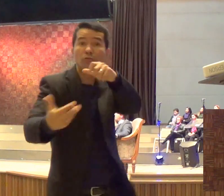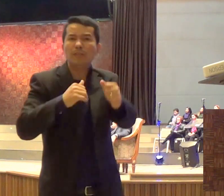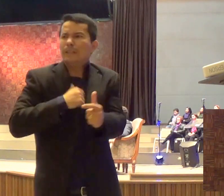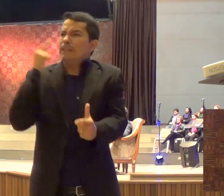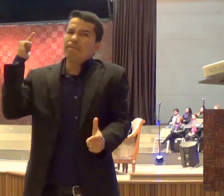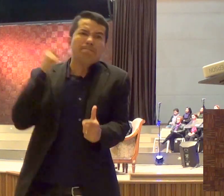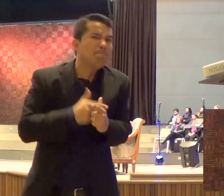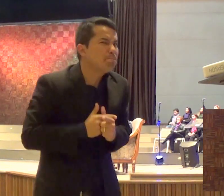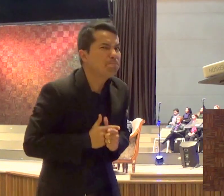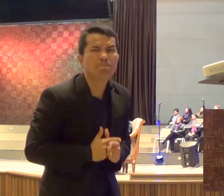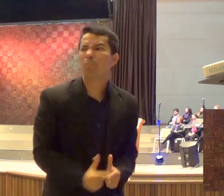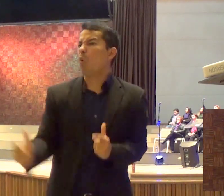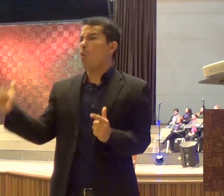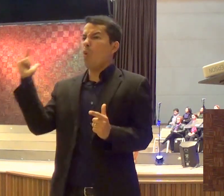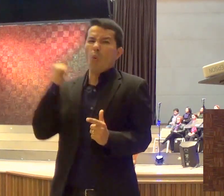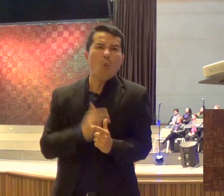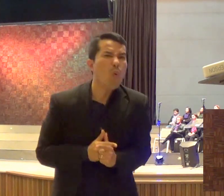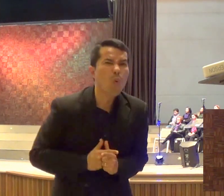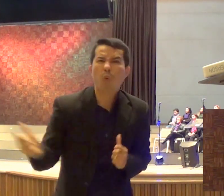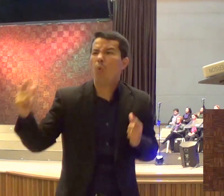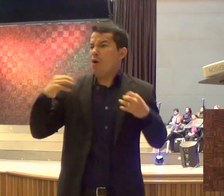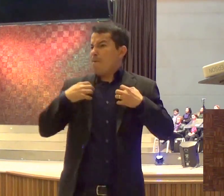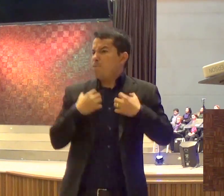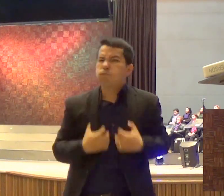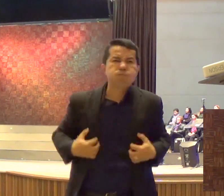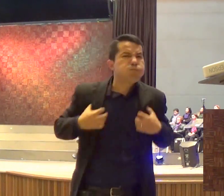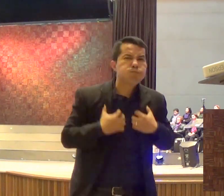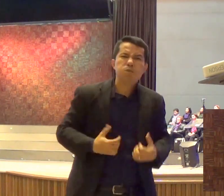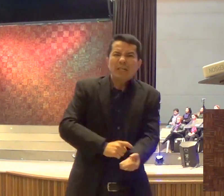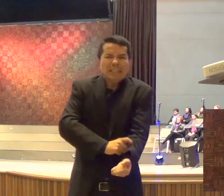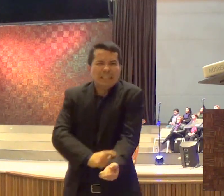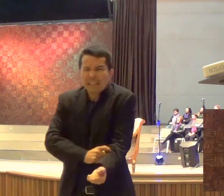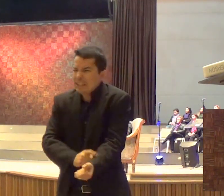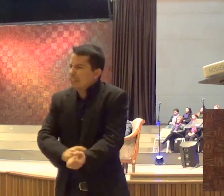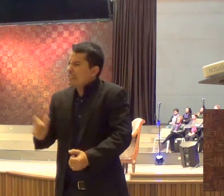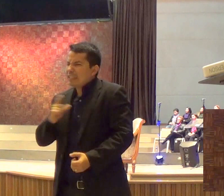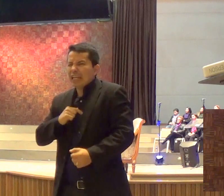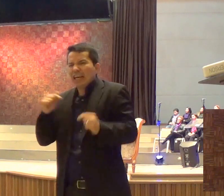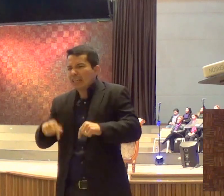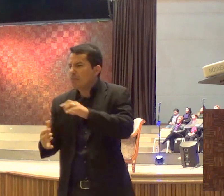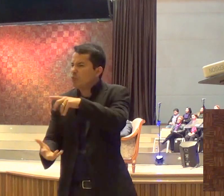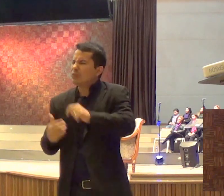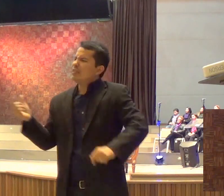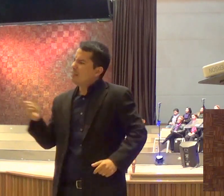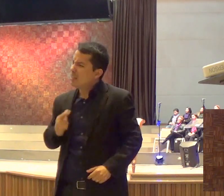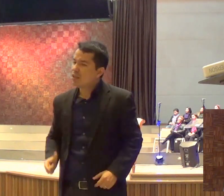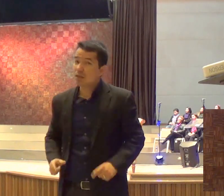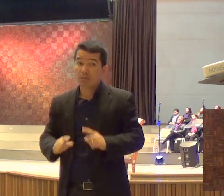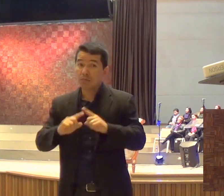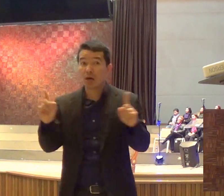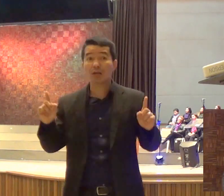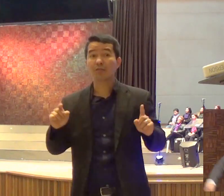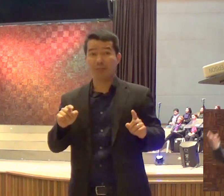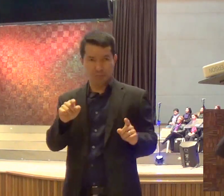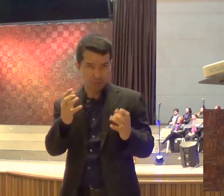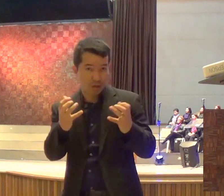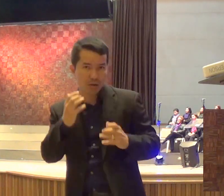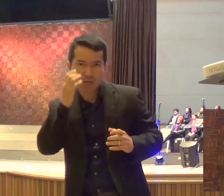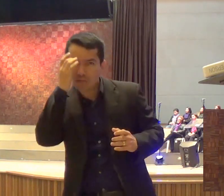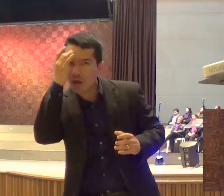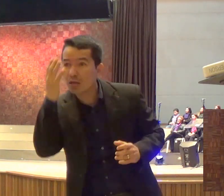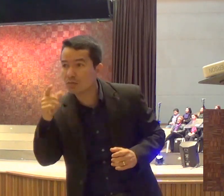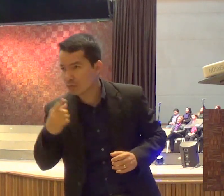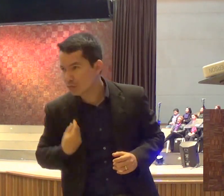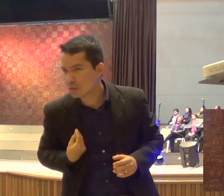tribulações quem prometeu vida fácil Em troca da fé não foi o Cristo a